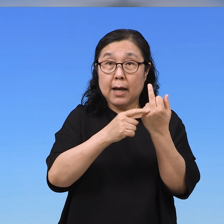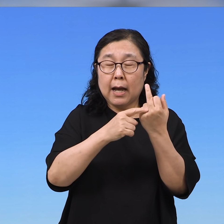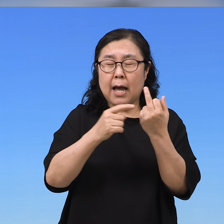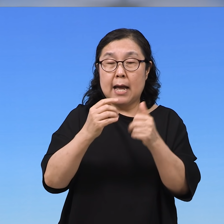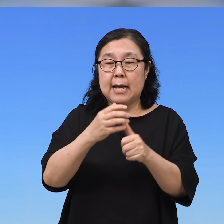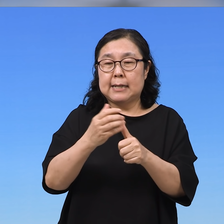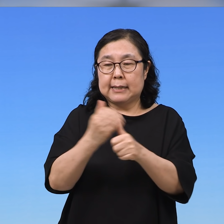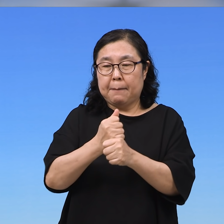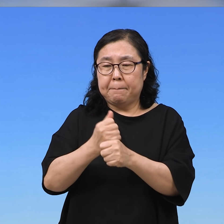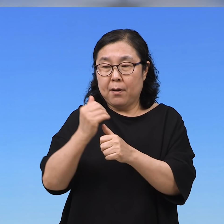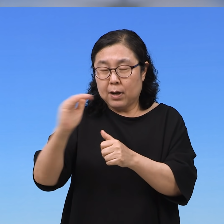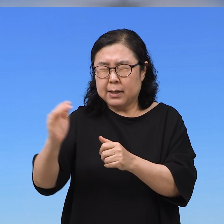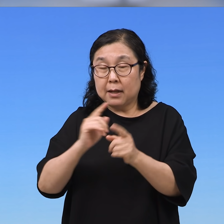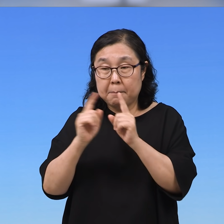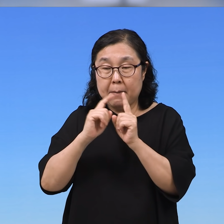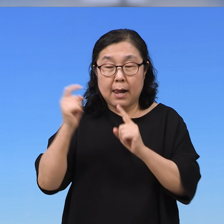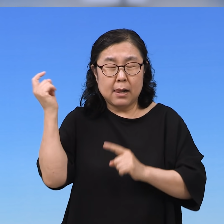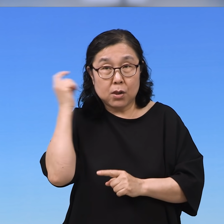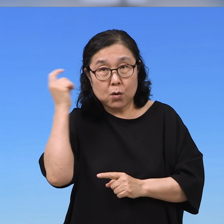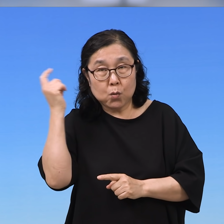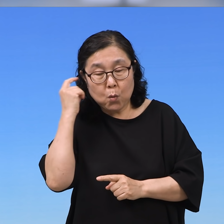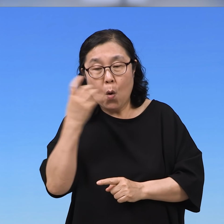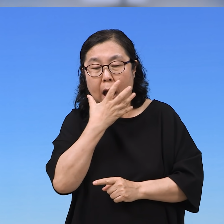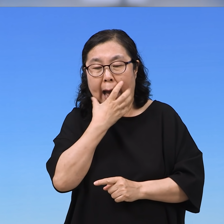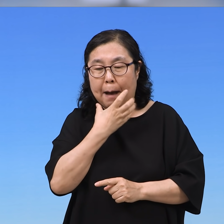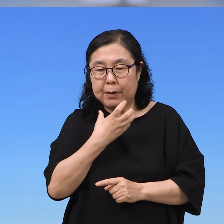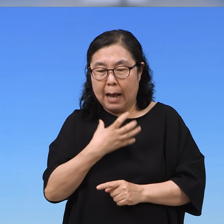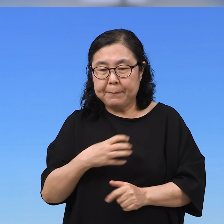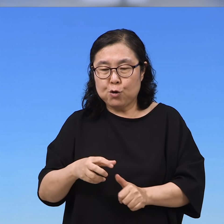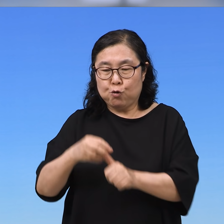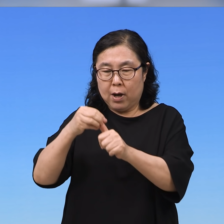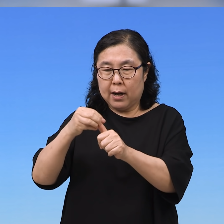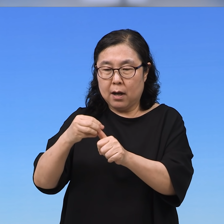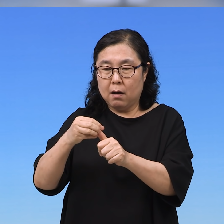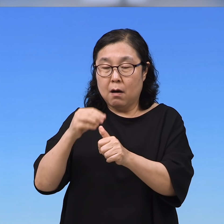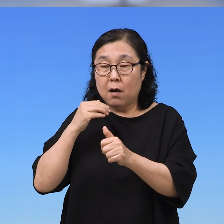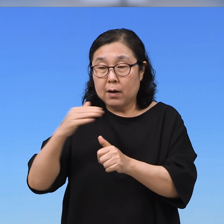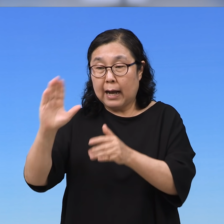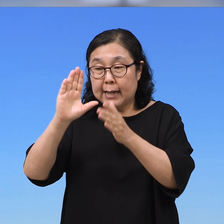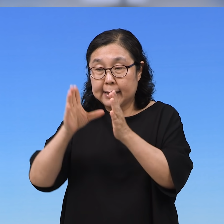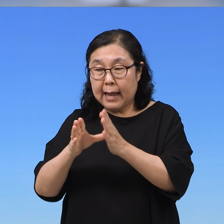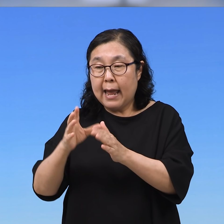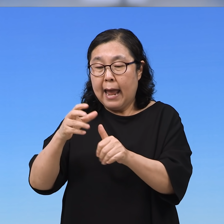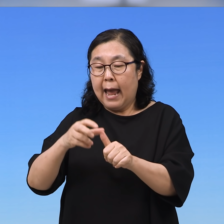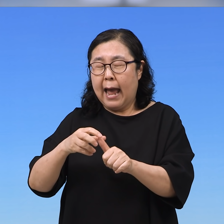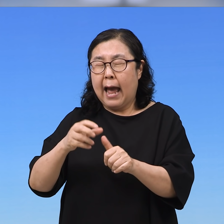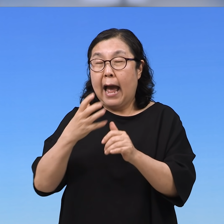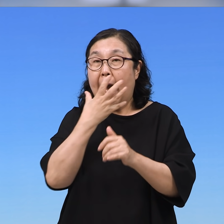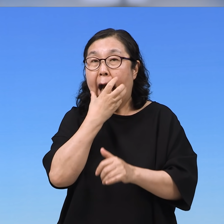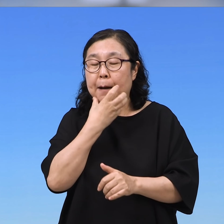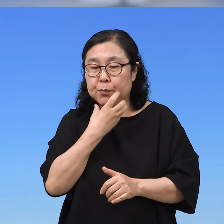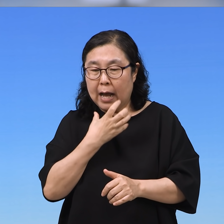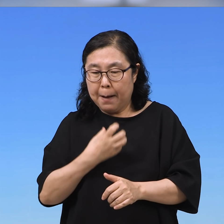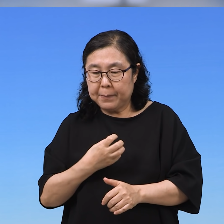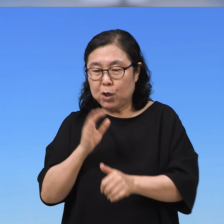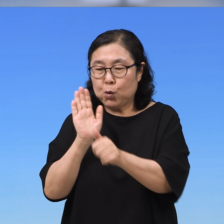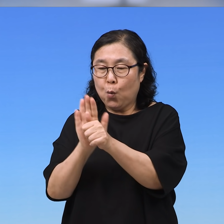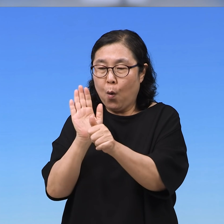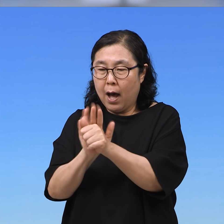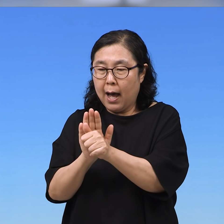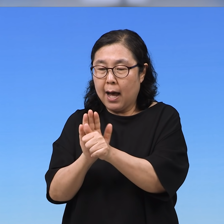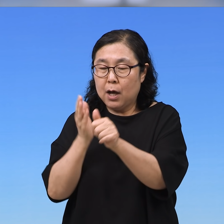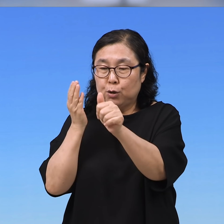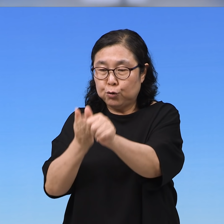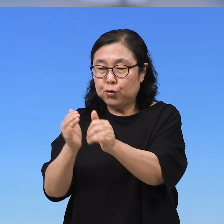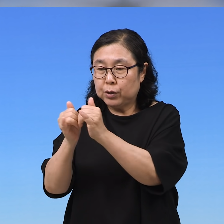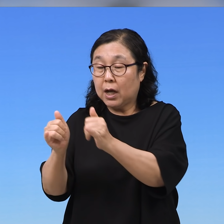이제 잡혀갔다는 소식을 듣고 아브라함이 그를 구해주려 나가니까 아브라함과 동맹을 맺은 사람들이 그들이